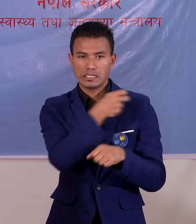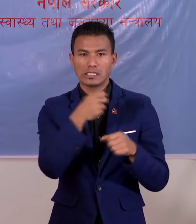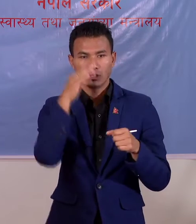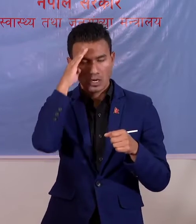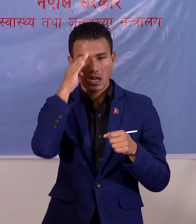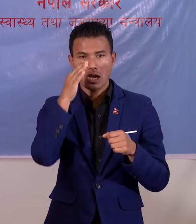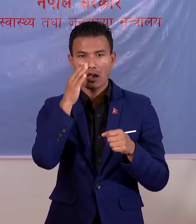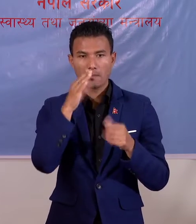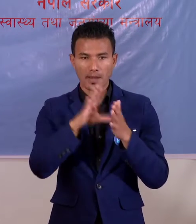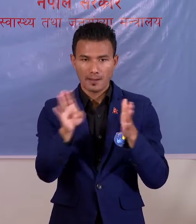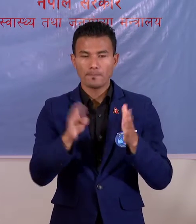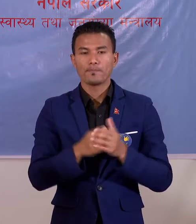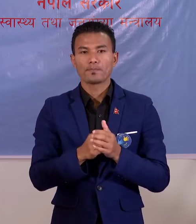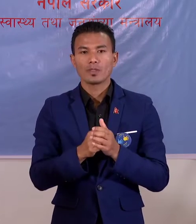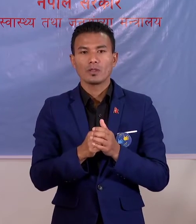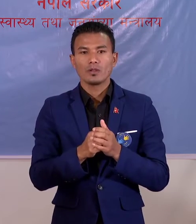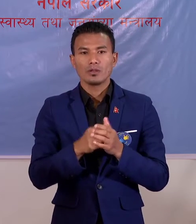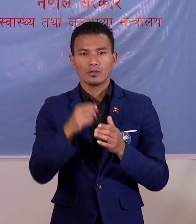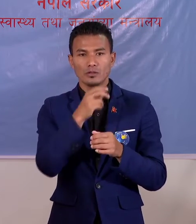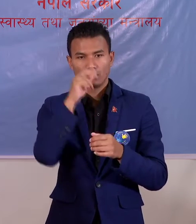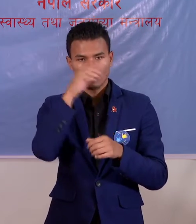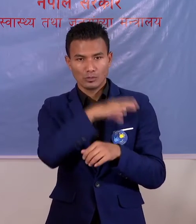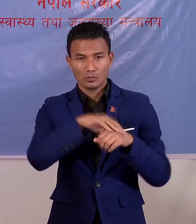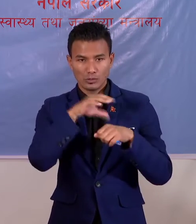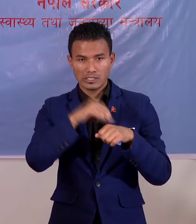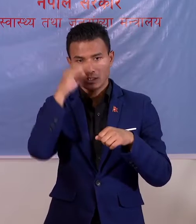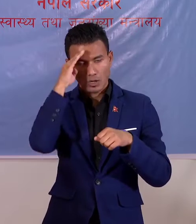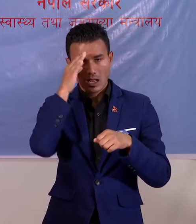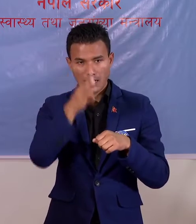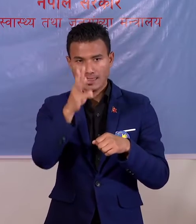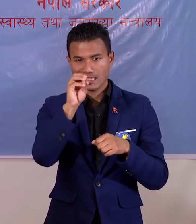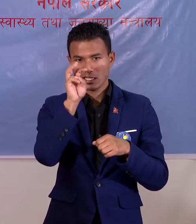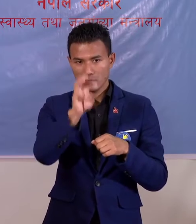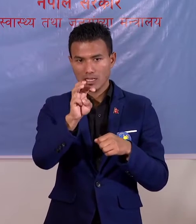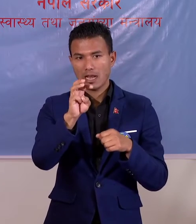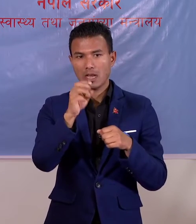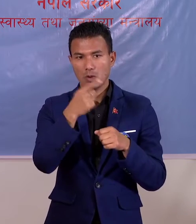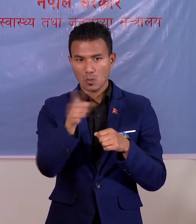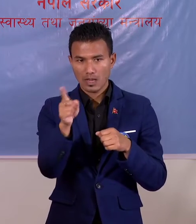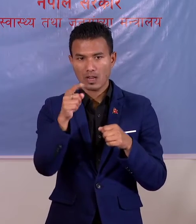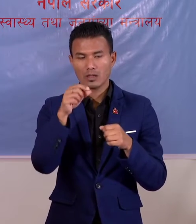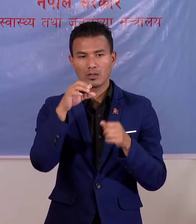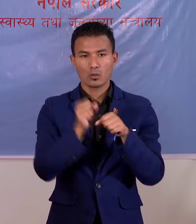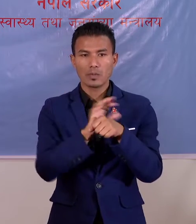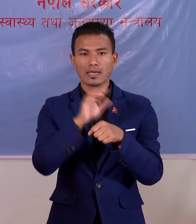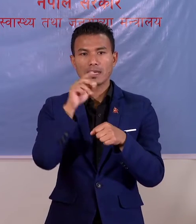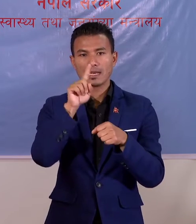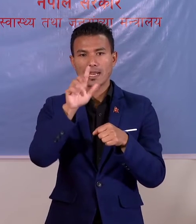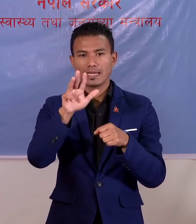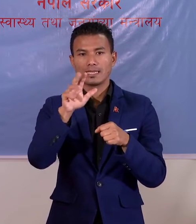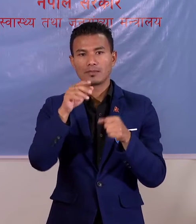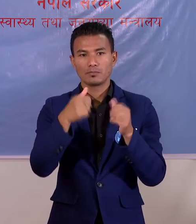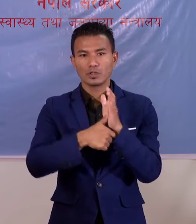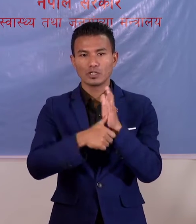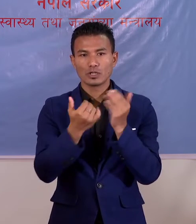सहयोग एडीसी मार्फत स्विस सरकारले 30,000 थान कोभिड-19 परीक्षण गर्ने पीसीआर टेस्ट